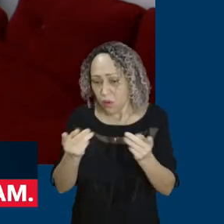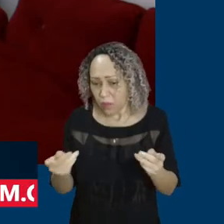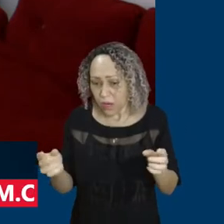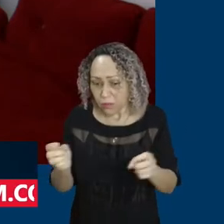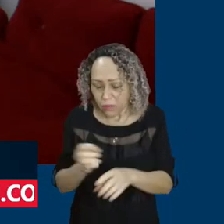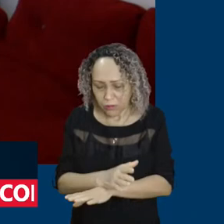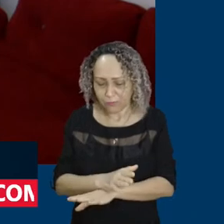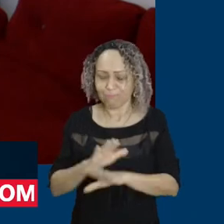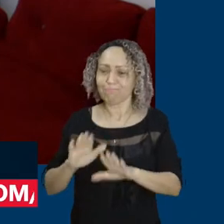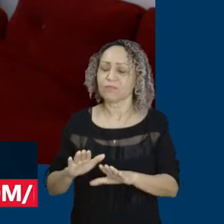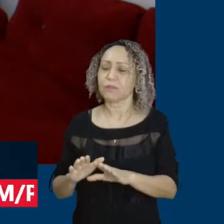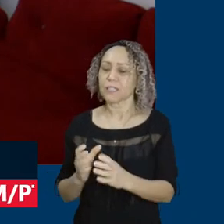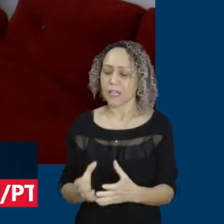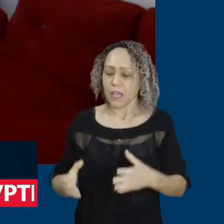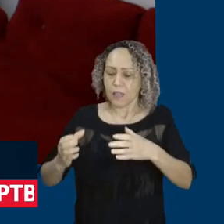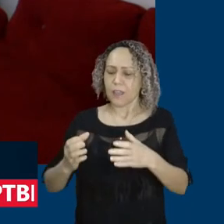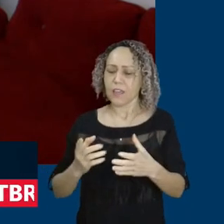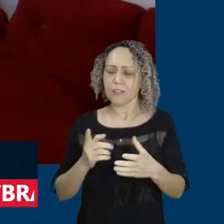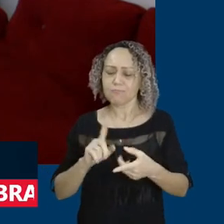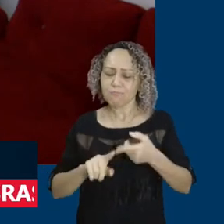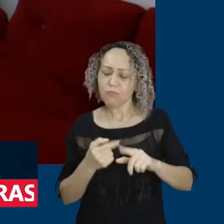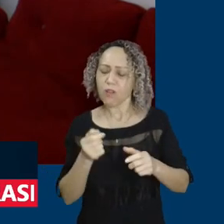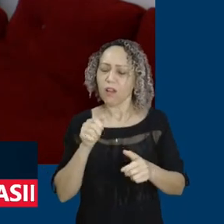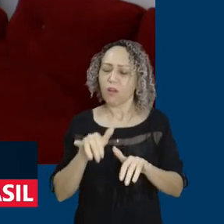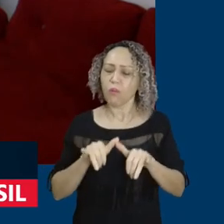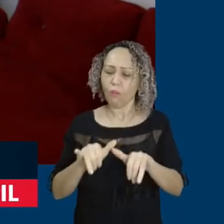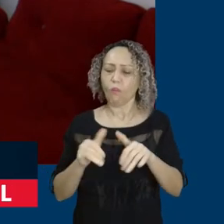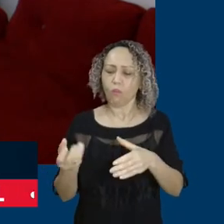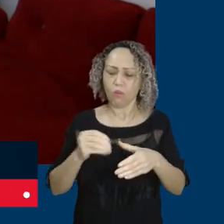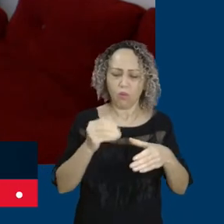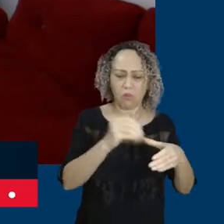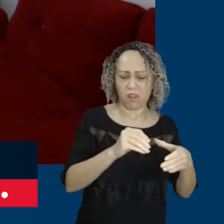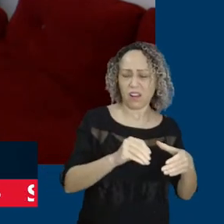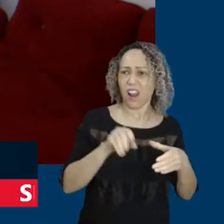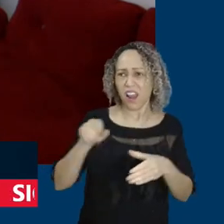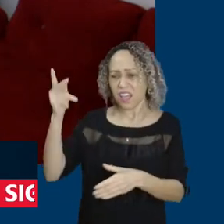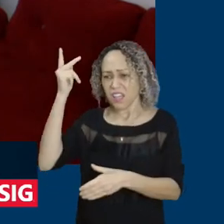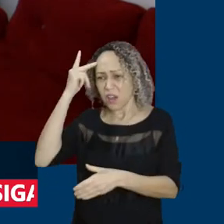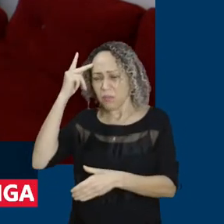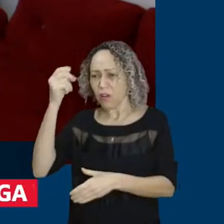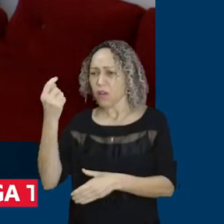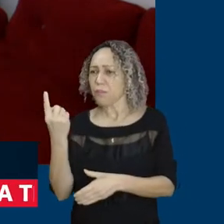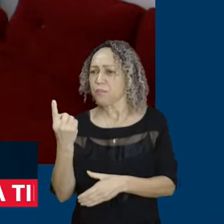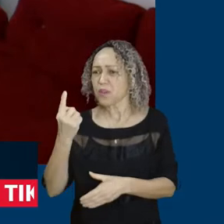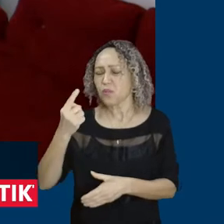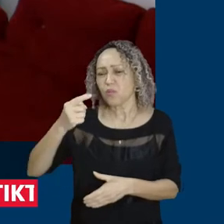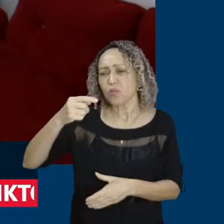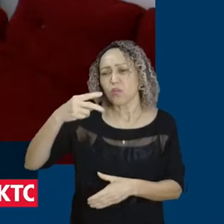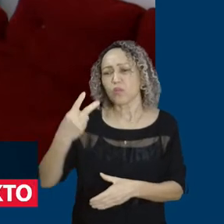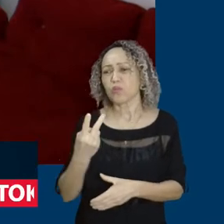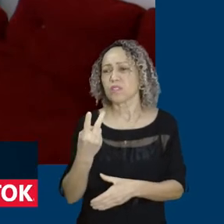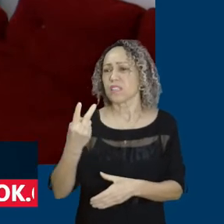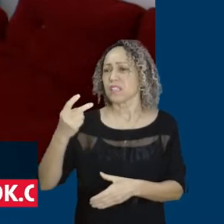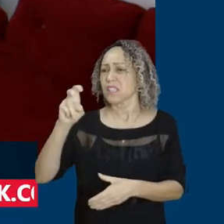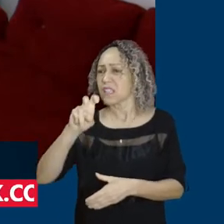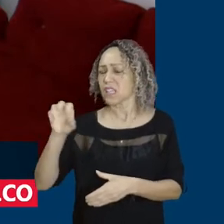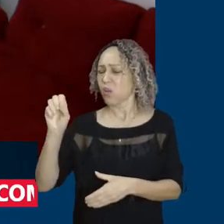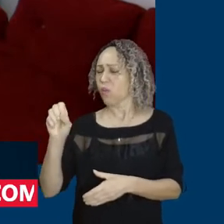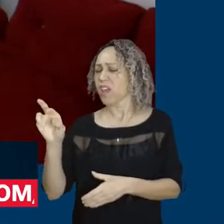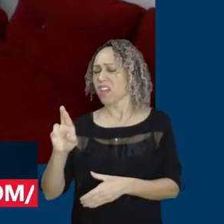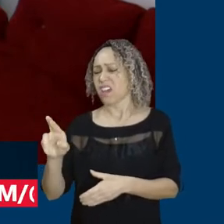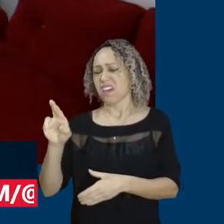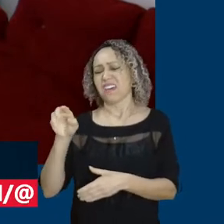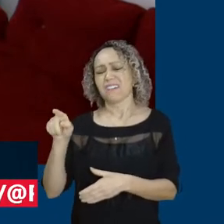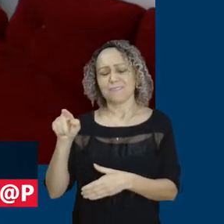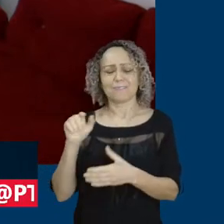bateu o valor do salário mínimo em São Paulo, né, de R$ 1.250,00, segundo o PROCON, e realmente a gente é